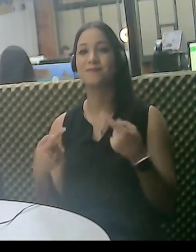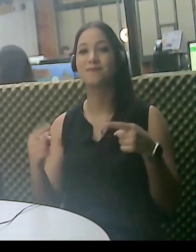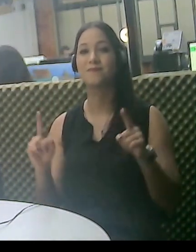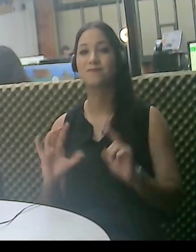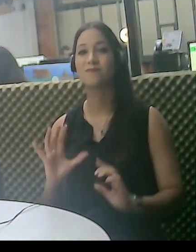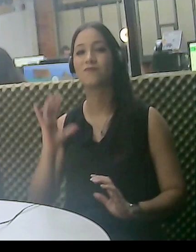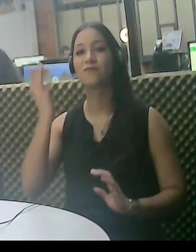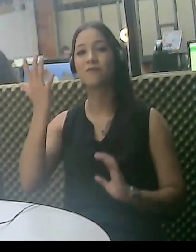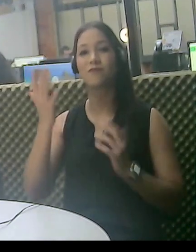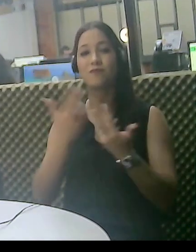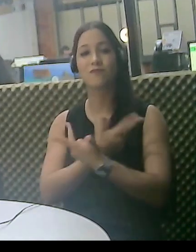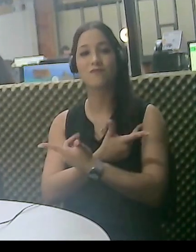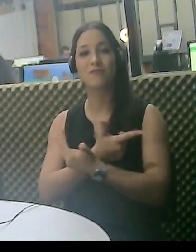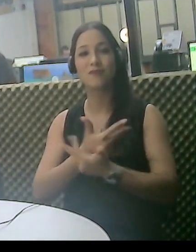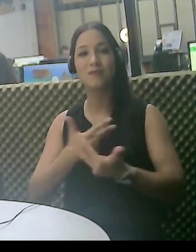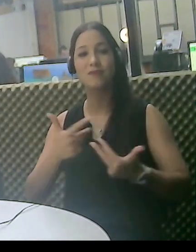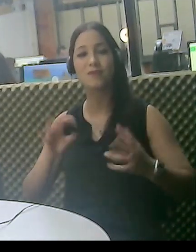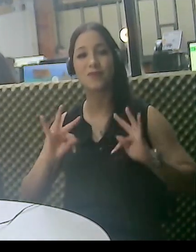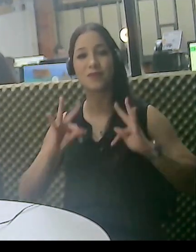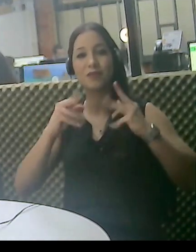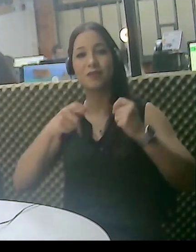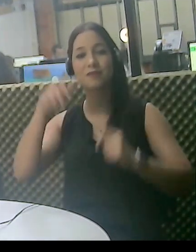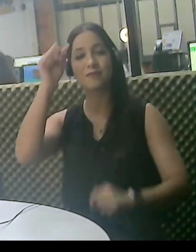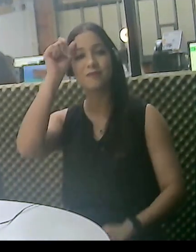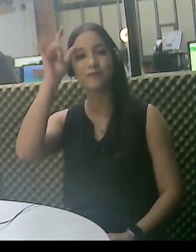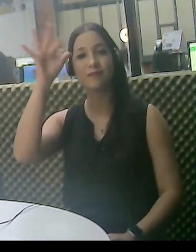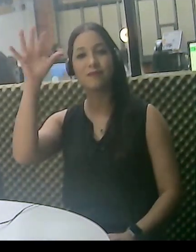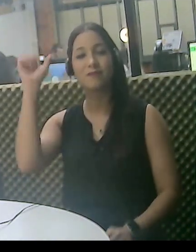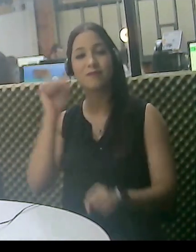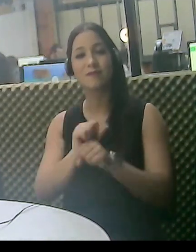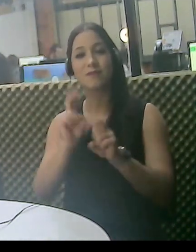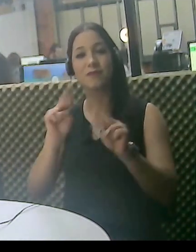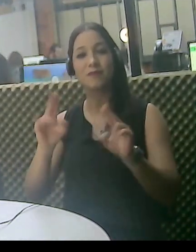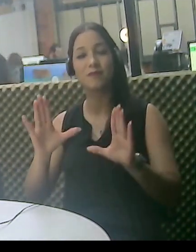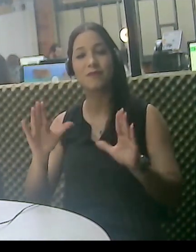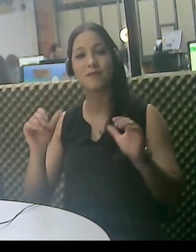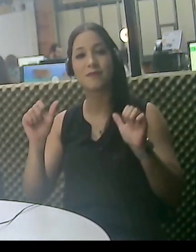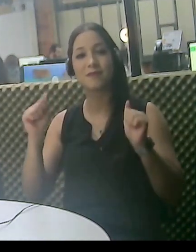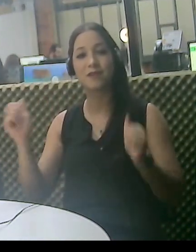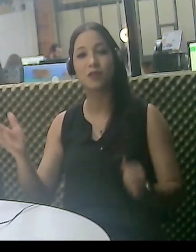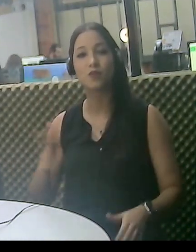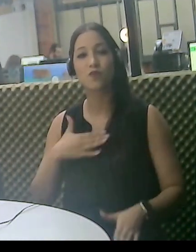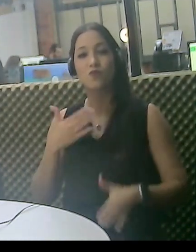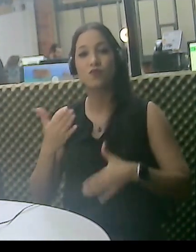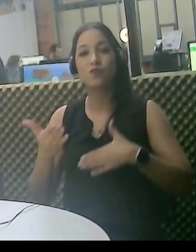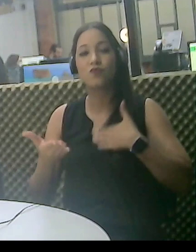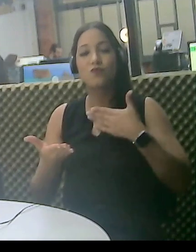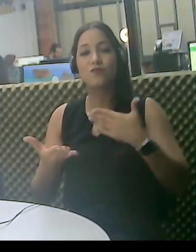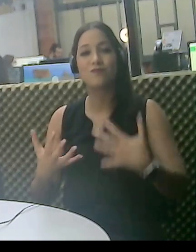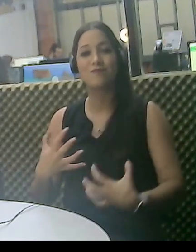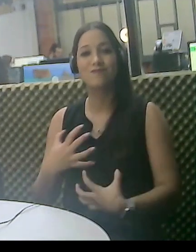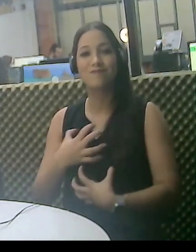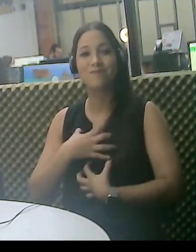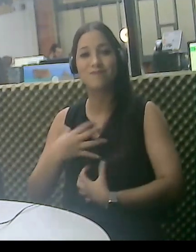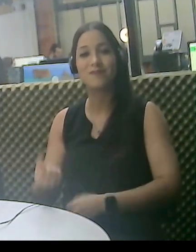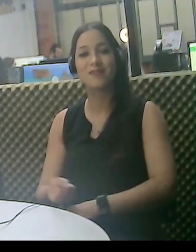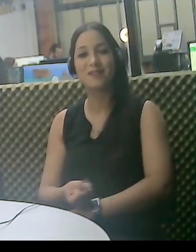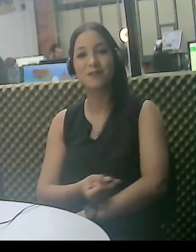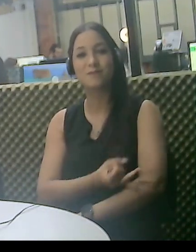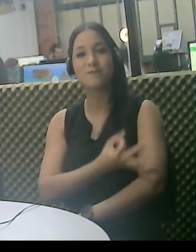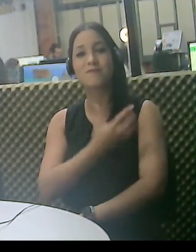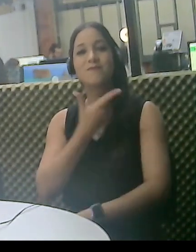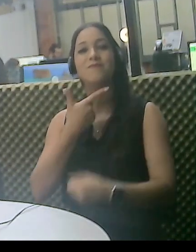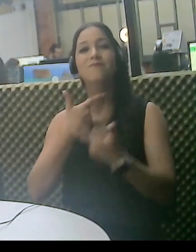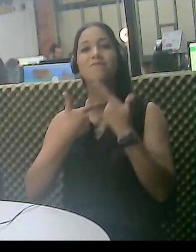Tudo pode acontecer, não pare de sonhar, você vai se